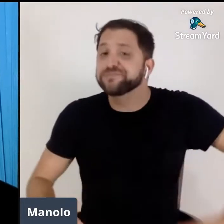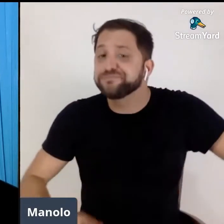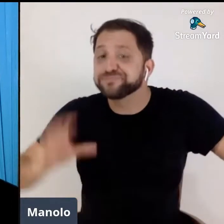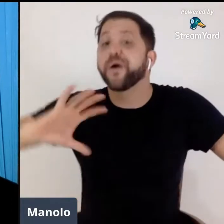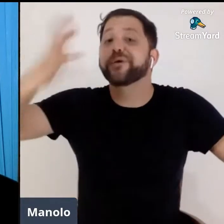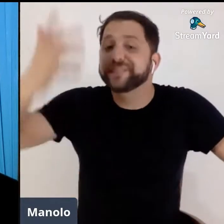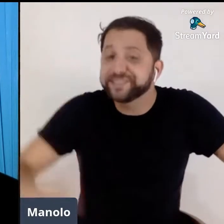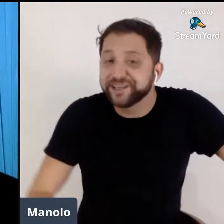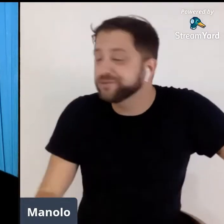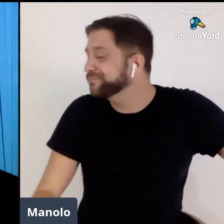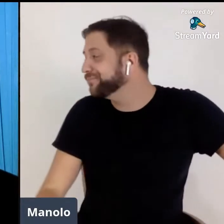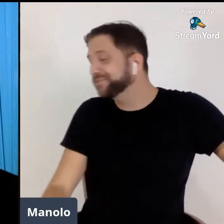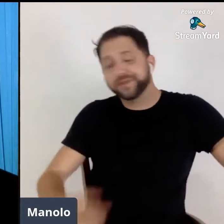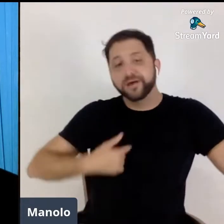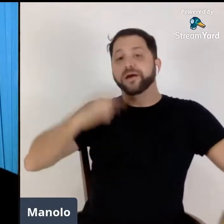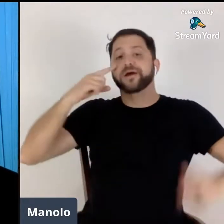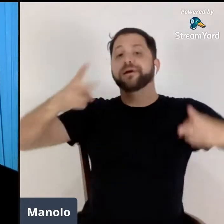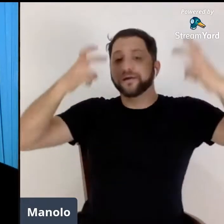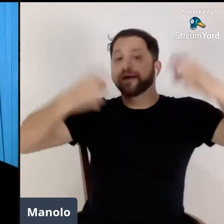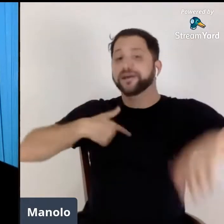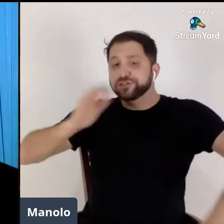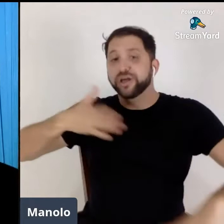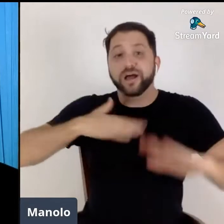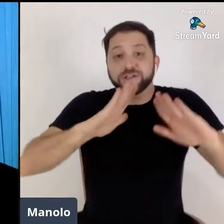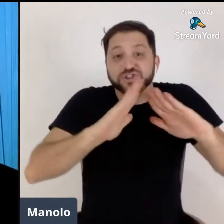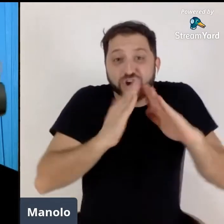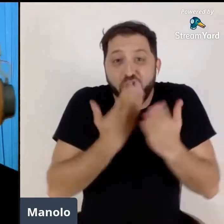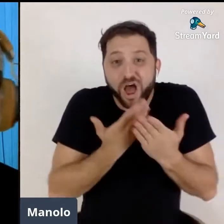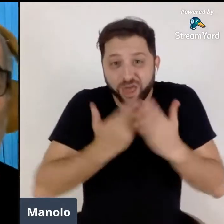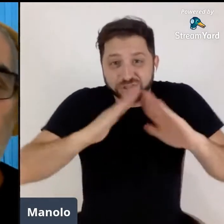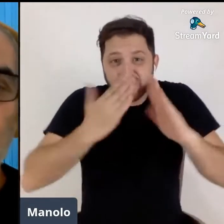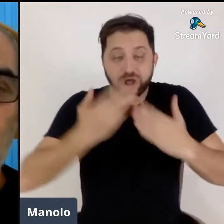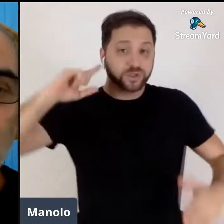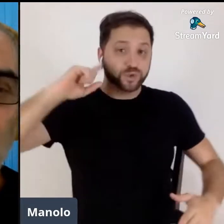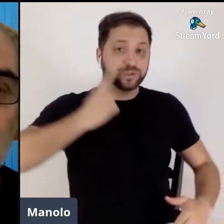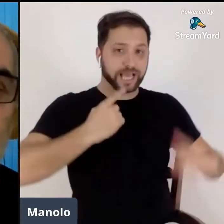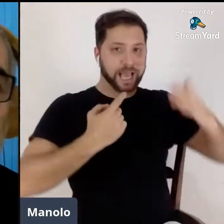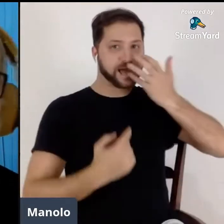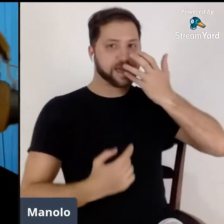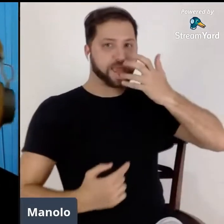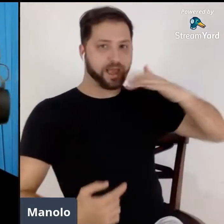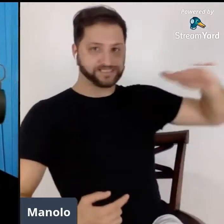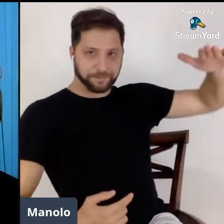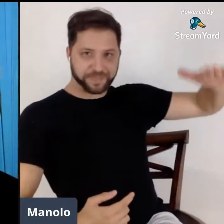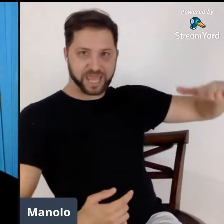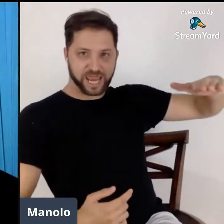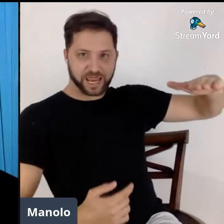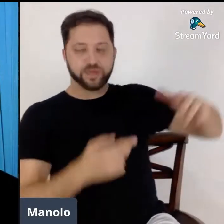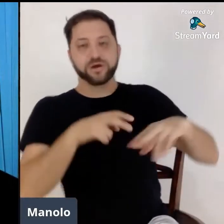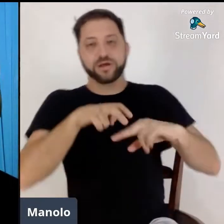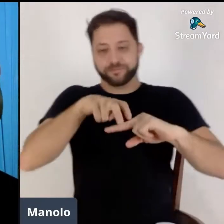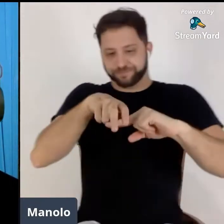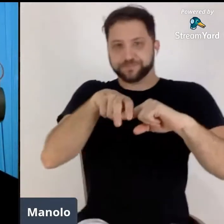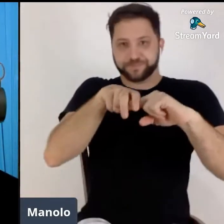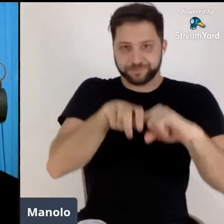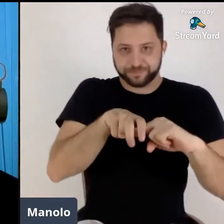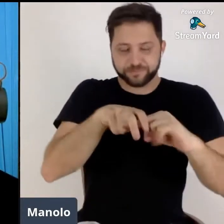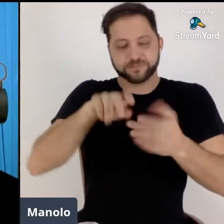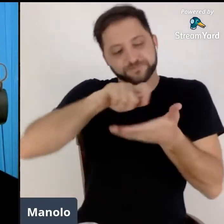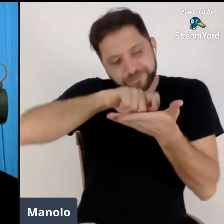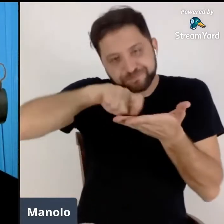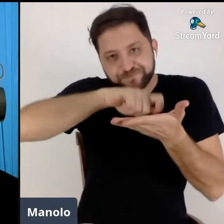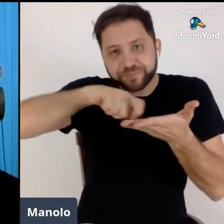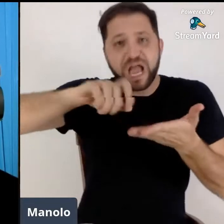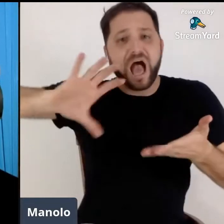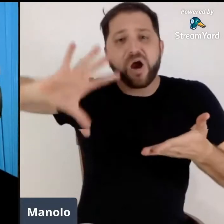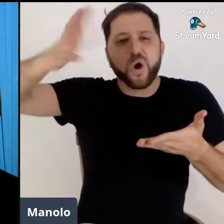Agora, gente, ele está passando em Libras tudo isso que ele acabou de dizer, porque nós temos assinantes surdos no nosso canal,